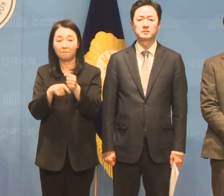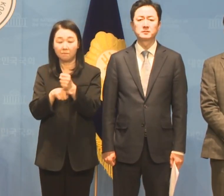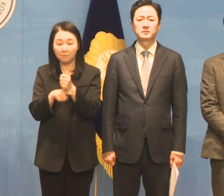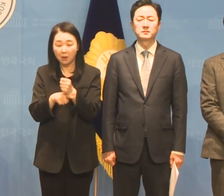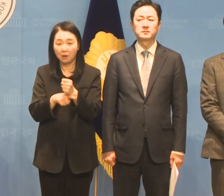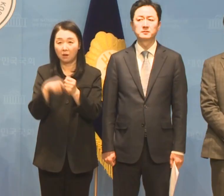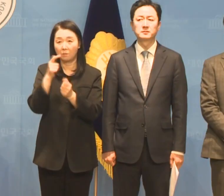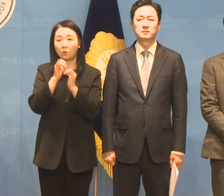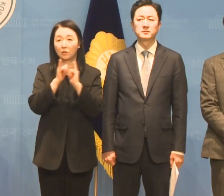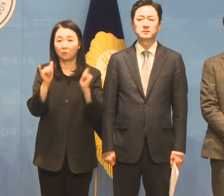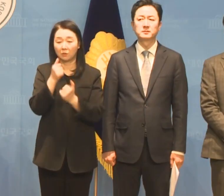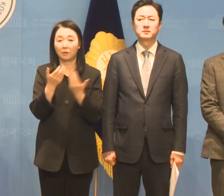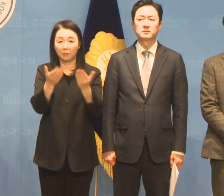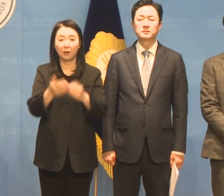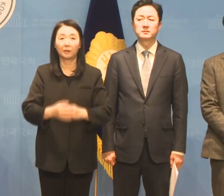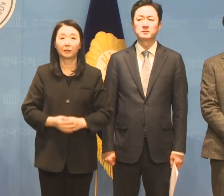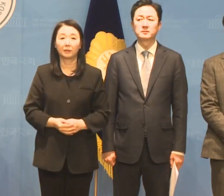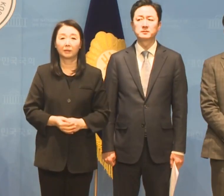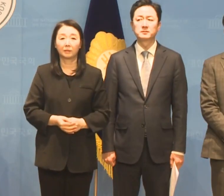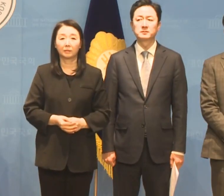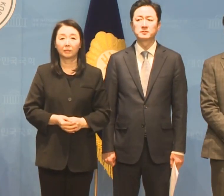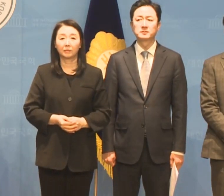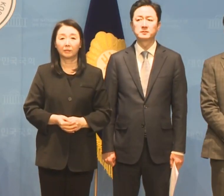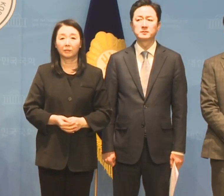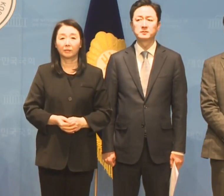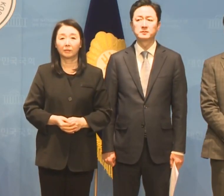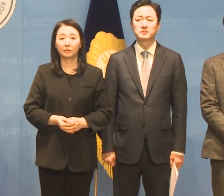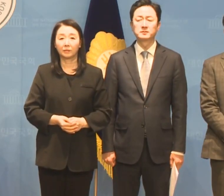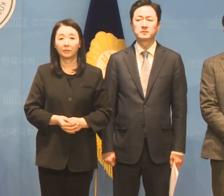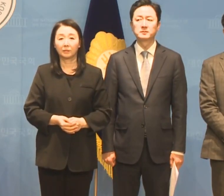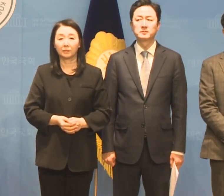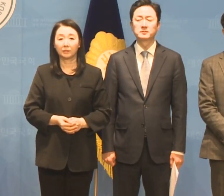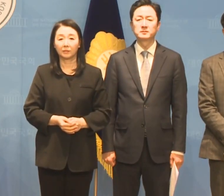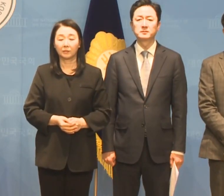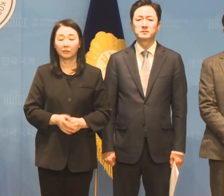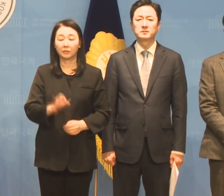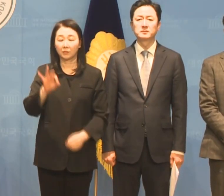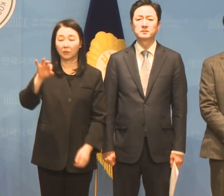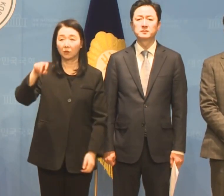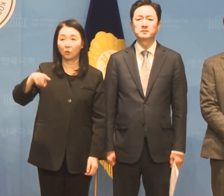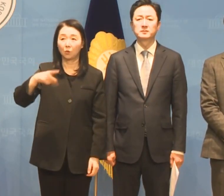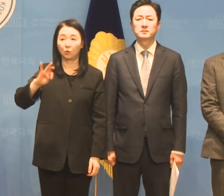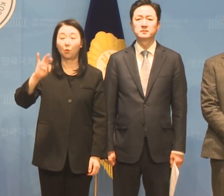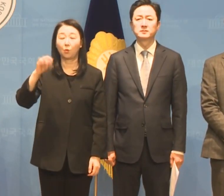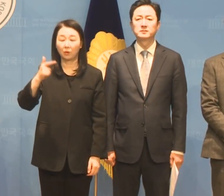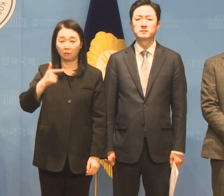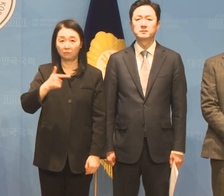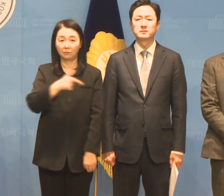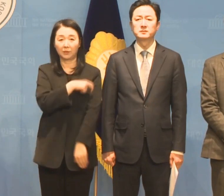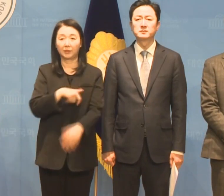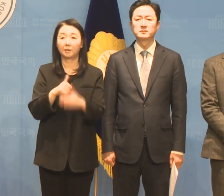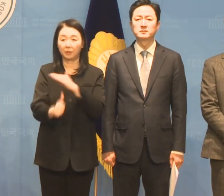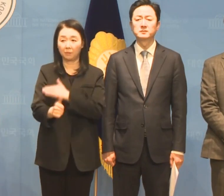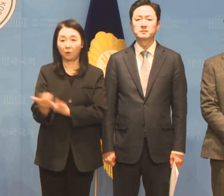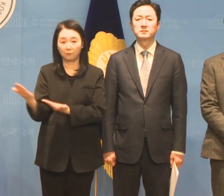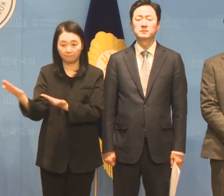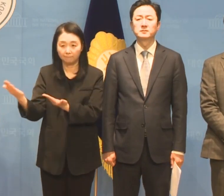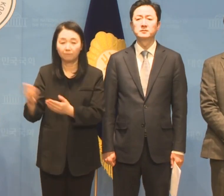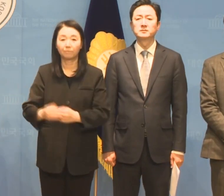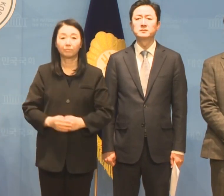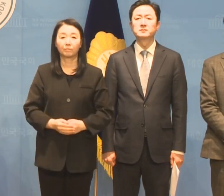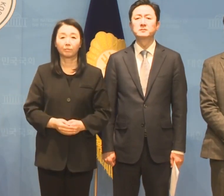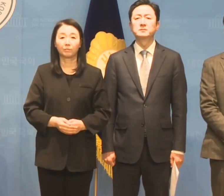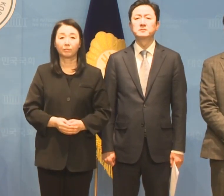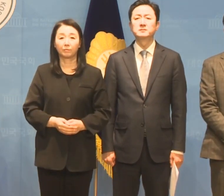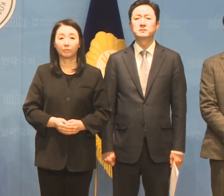참석자를 소개하도록 하겠습니다. 먼저 오동현 상임대표입니다.